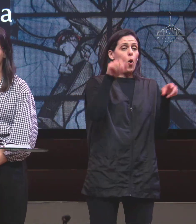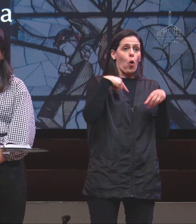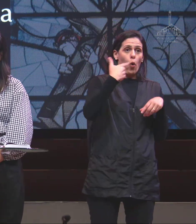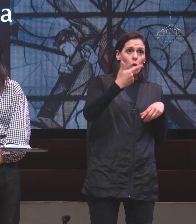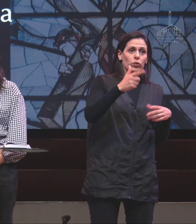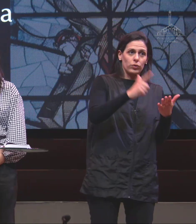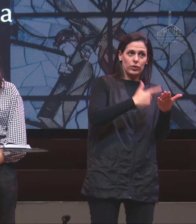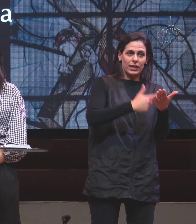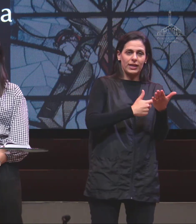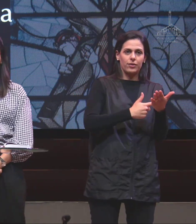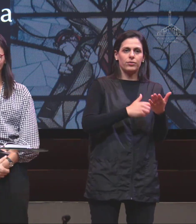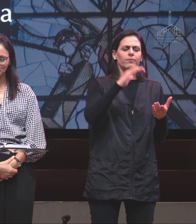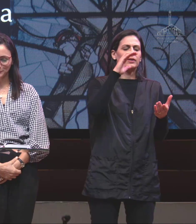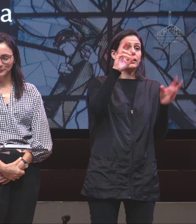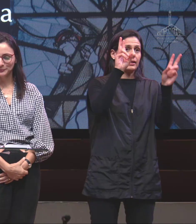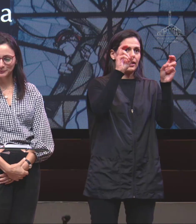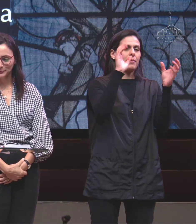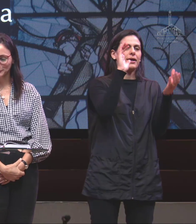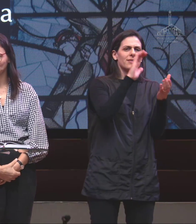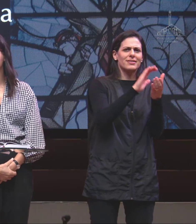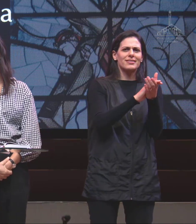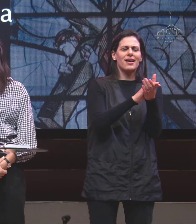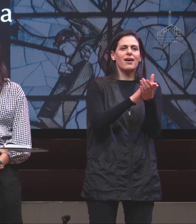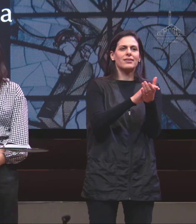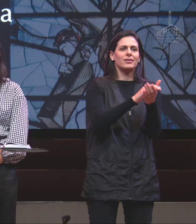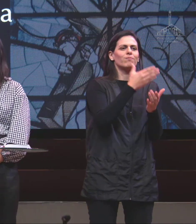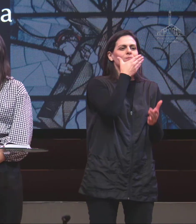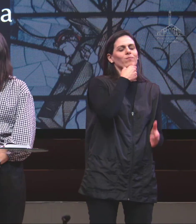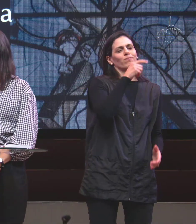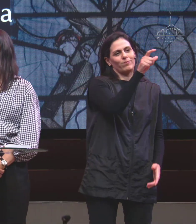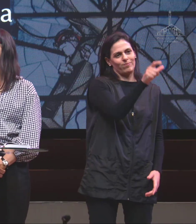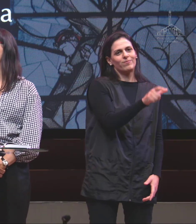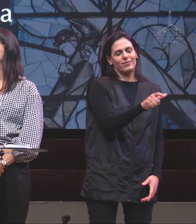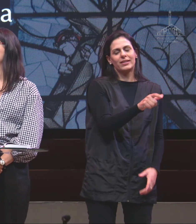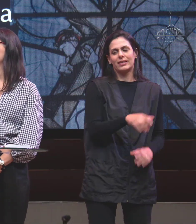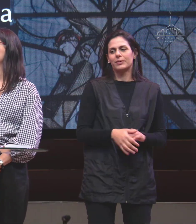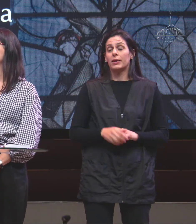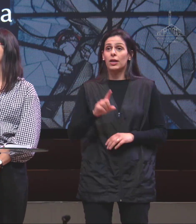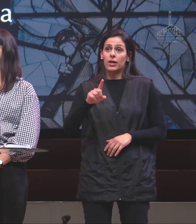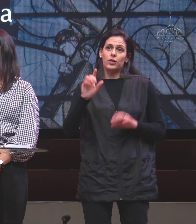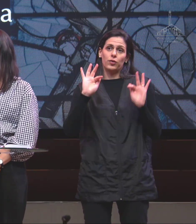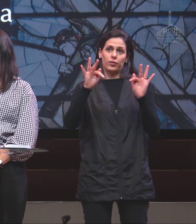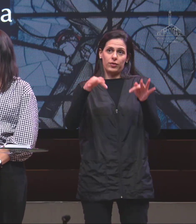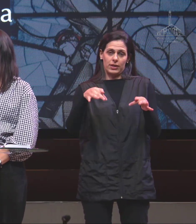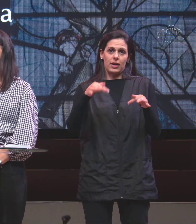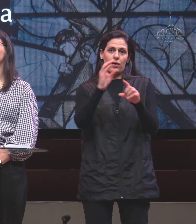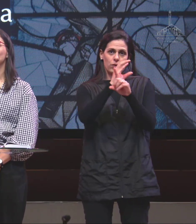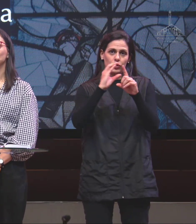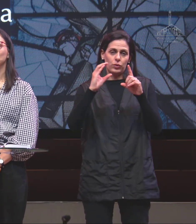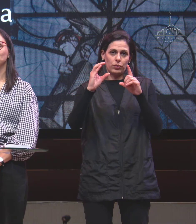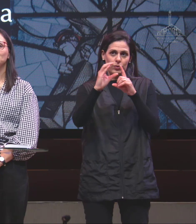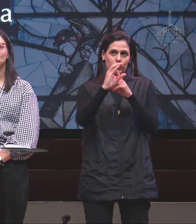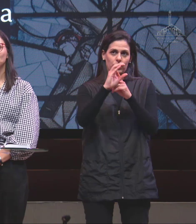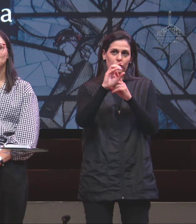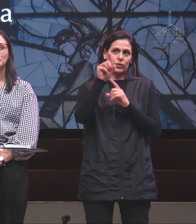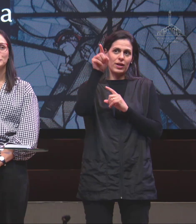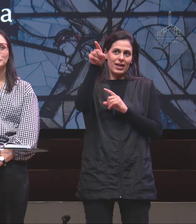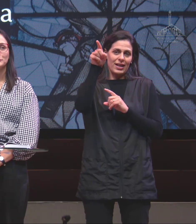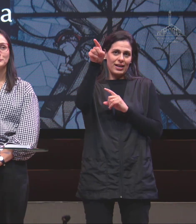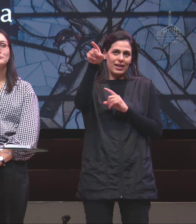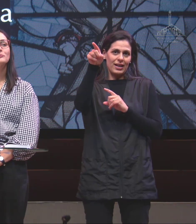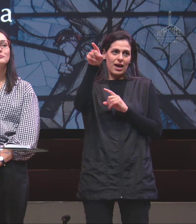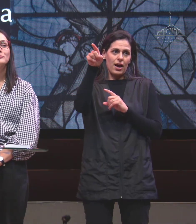no final a Letícia vai estar ali atrás para a gente também, fazendo uma dedicatória. Vou pedir para você que veio aqui